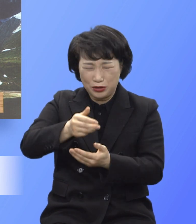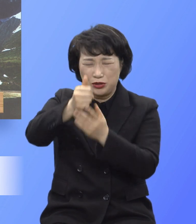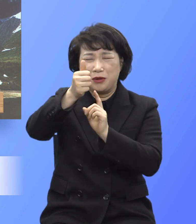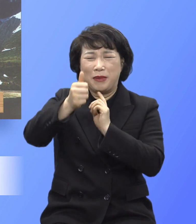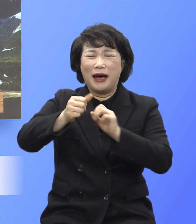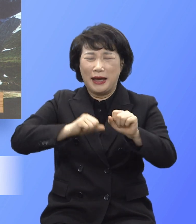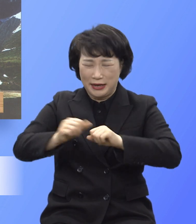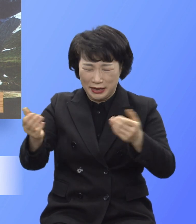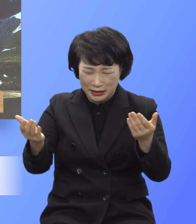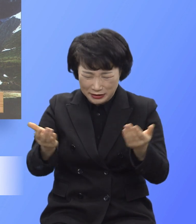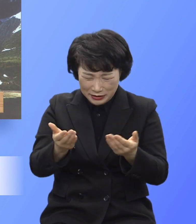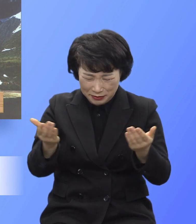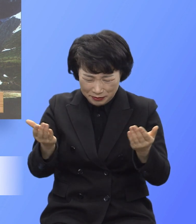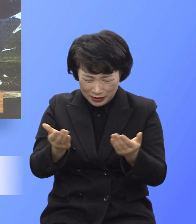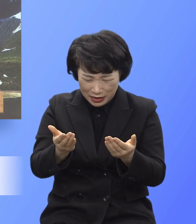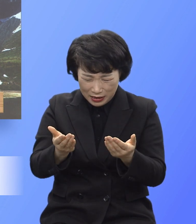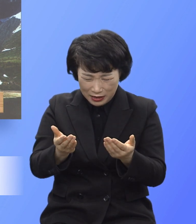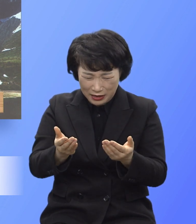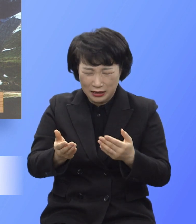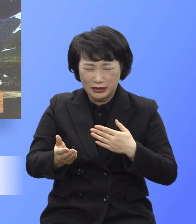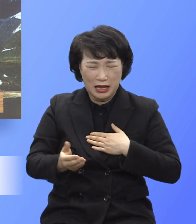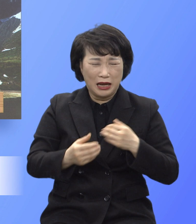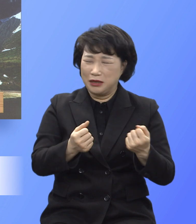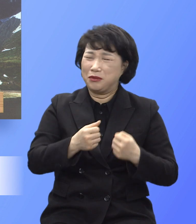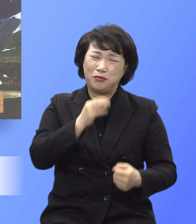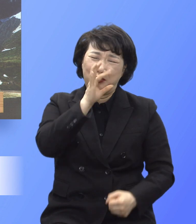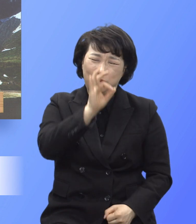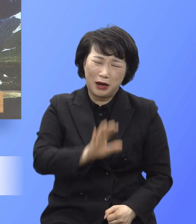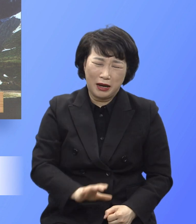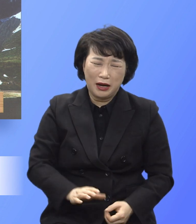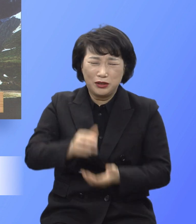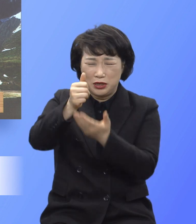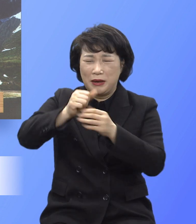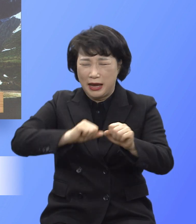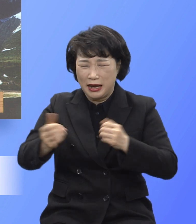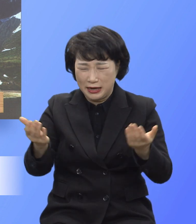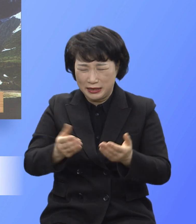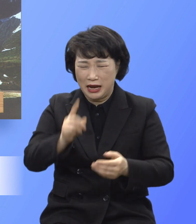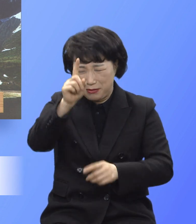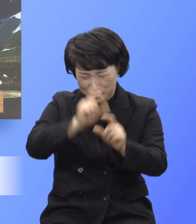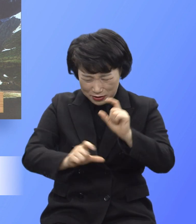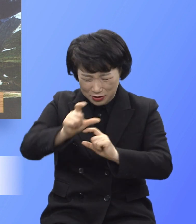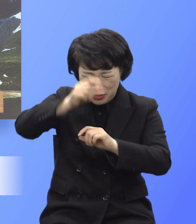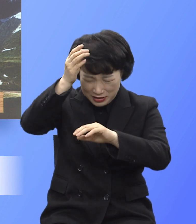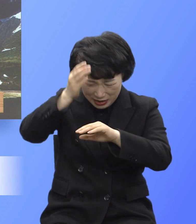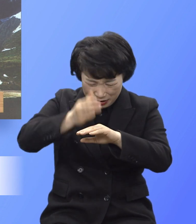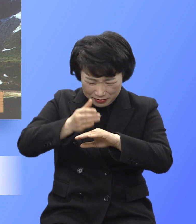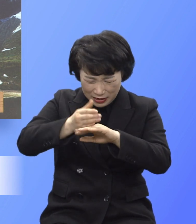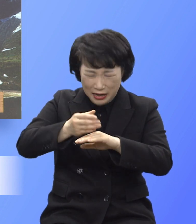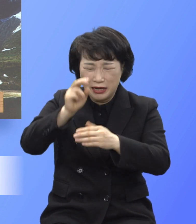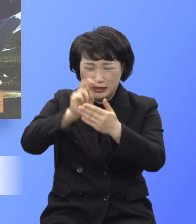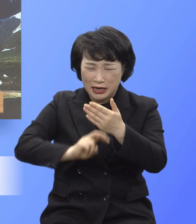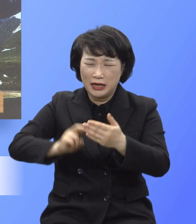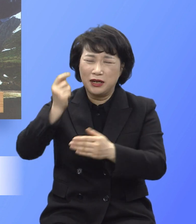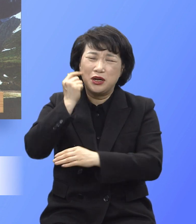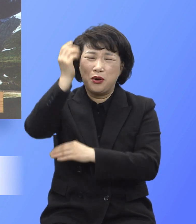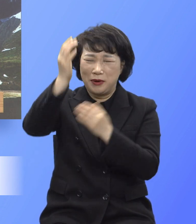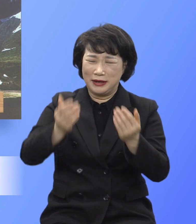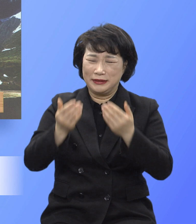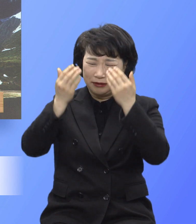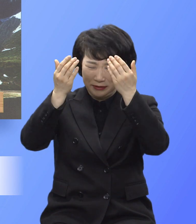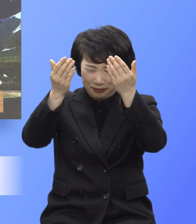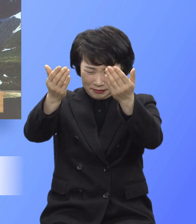주만이 하셨습니다. 나는 할 수 없으나 주가 하셨음을 다시 한번 감사와 찬양과